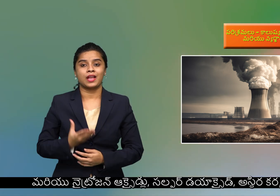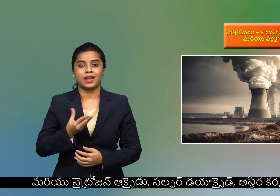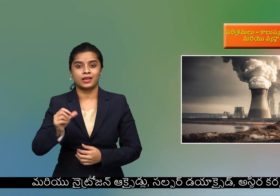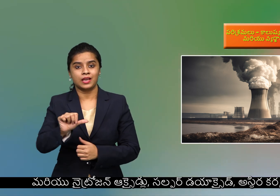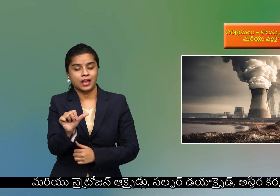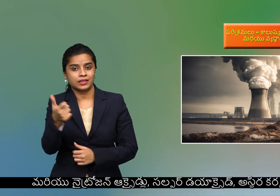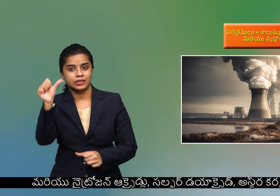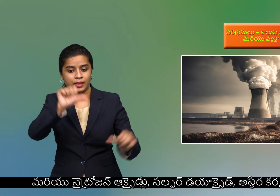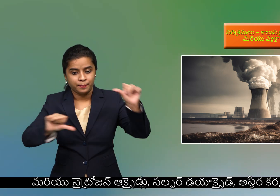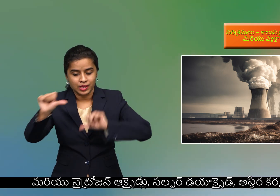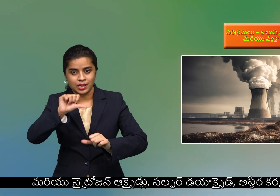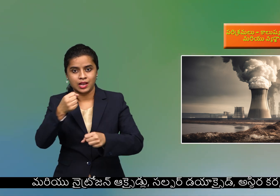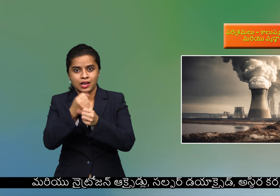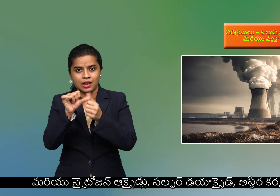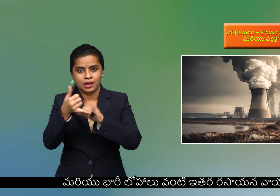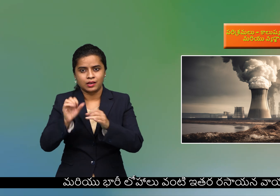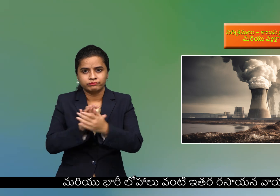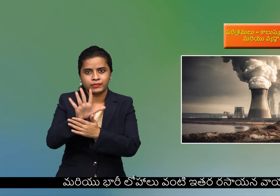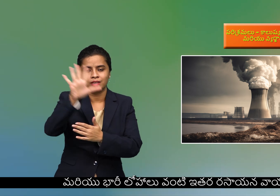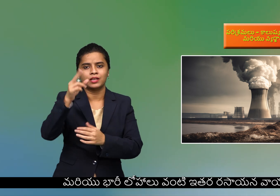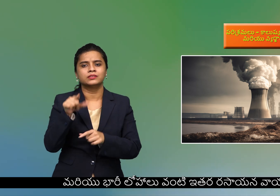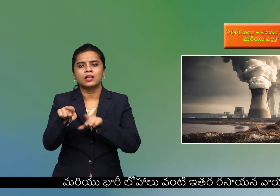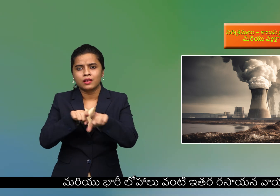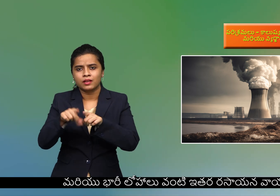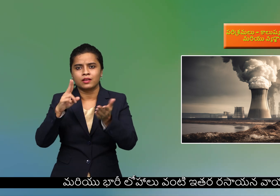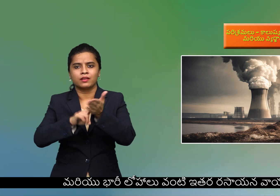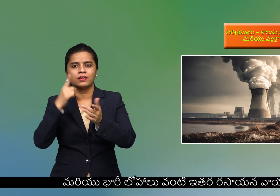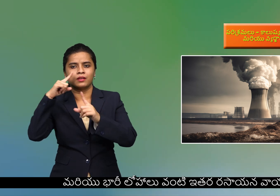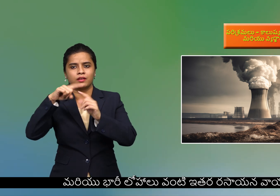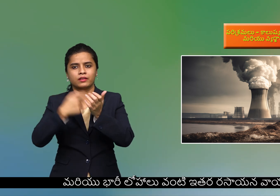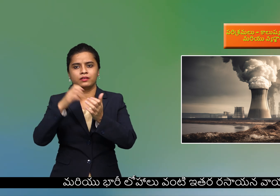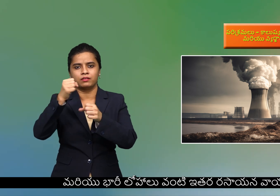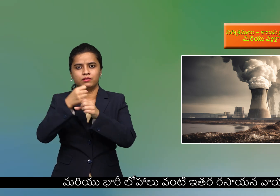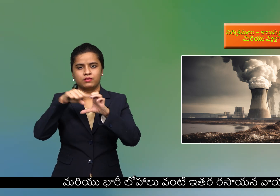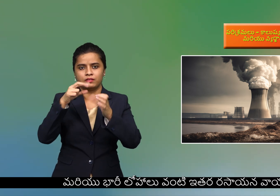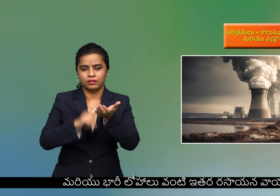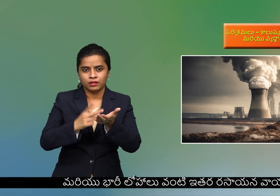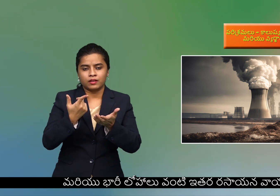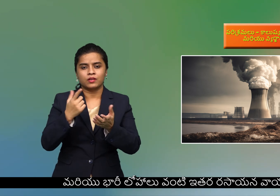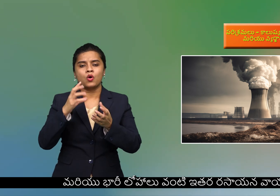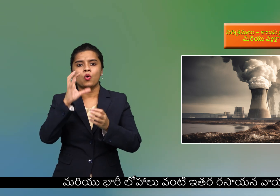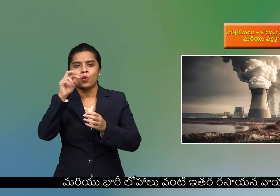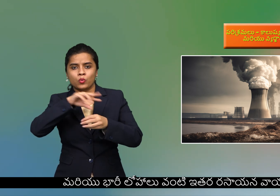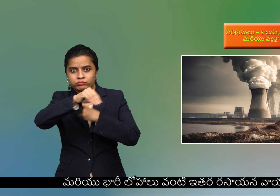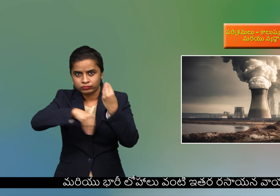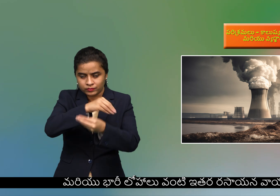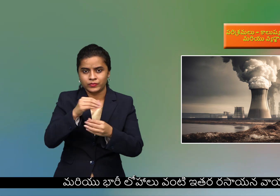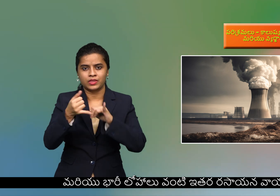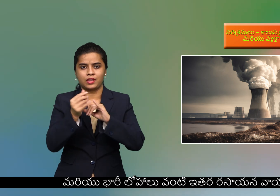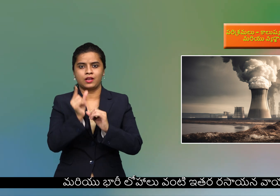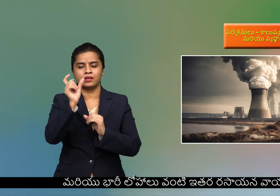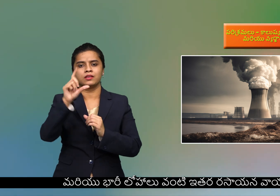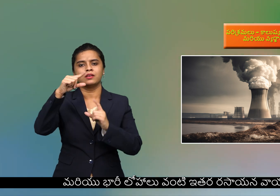డయాక్సైడ్, అస్థిర కర్బన సమ్మేళనాలు మరియు భారీ లోహాలు వంటి ఇతర రసాయన వాయువులను